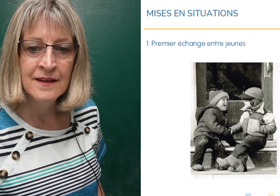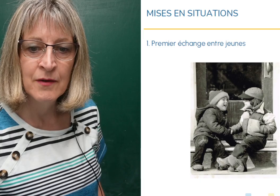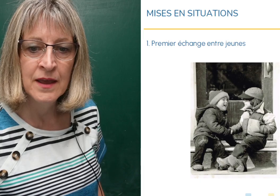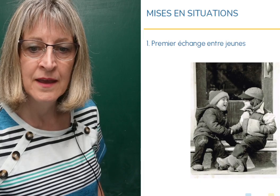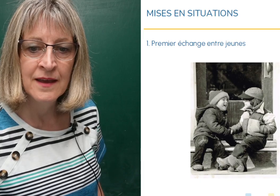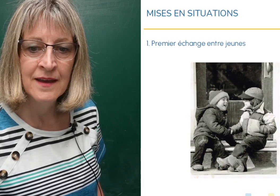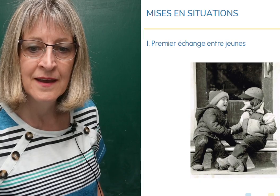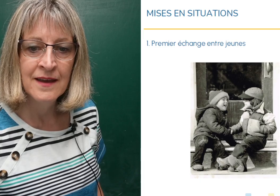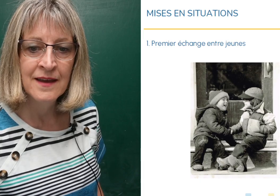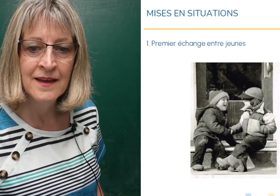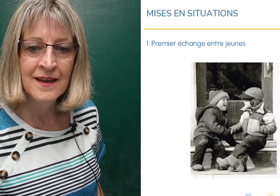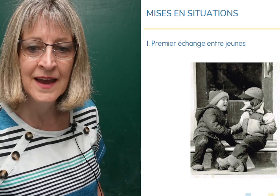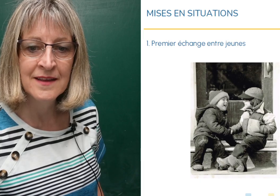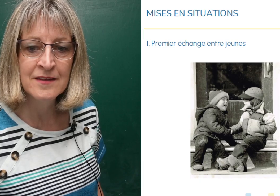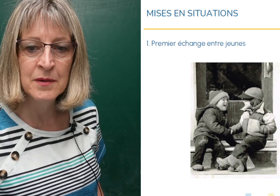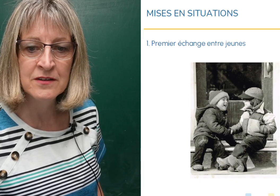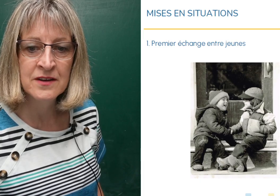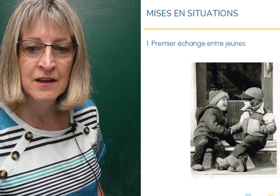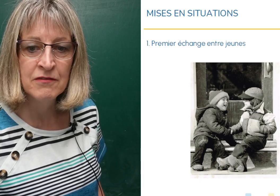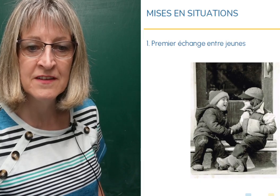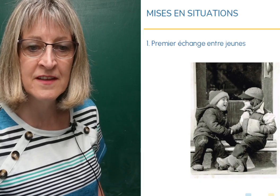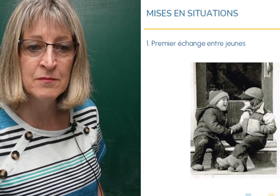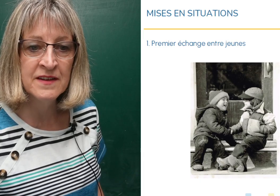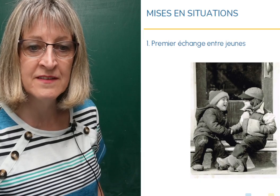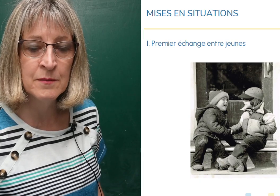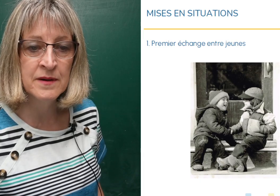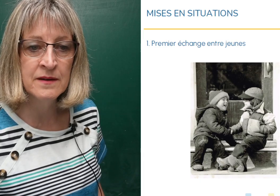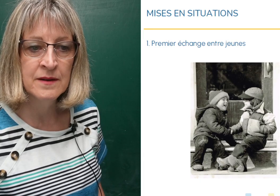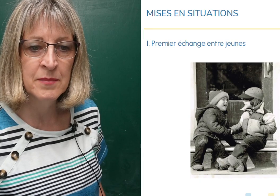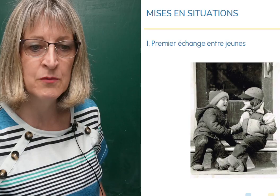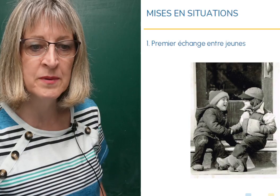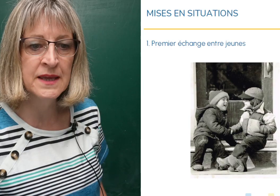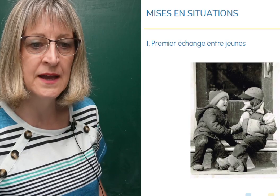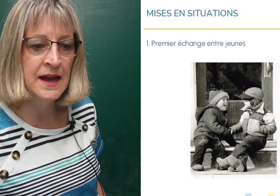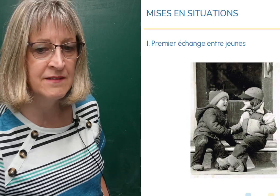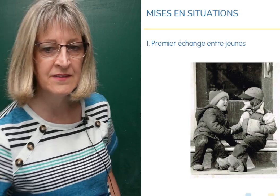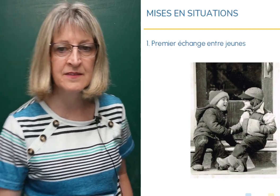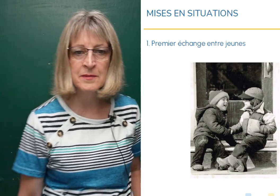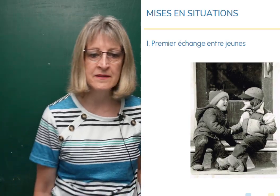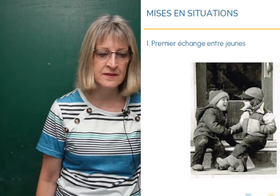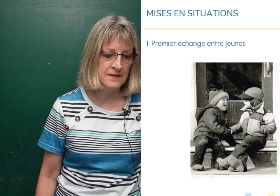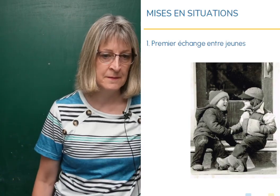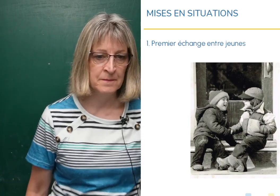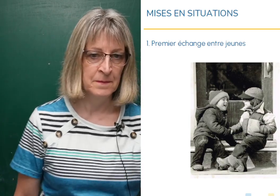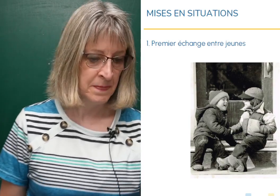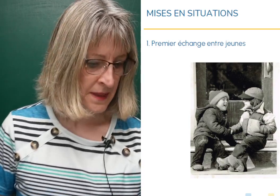Ouais? Allez, ça marche. Faites simple, hein. Pas compliqué, hein. Allez, vas-y, c'est parti.